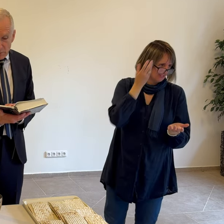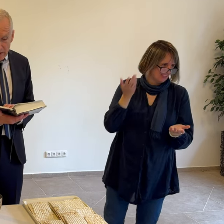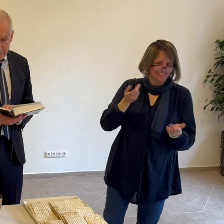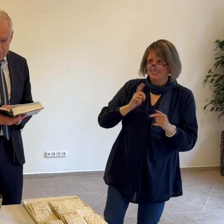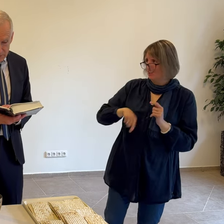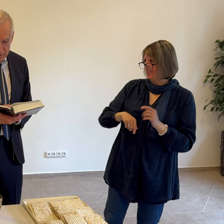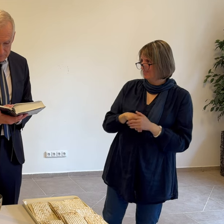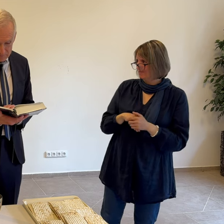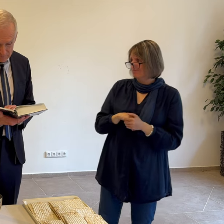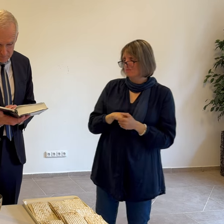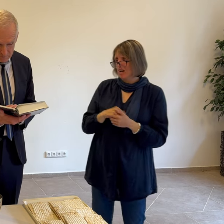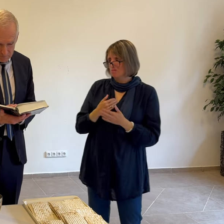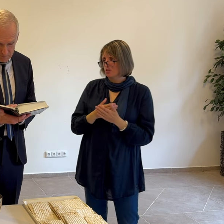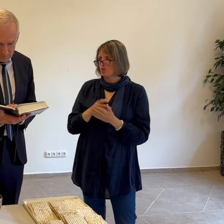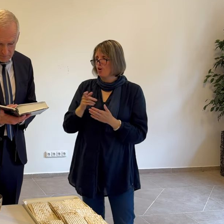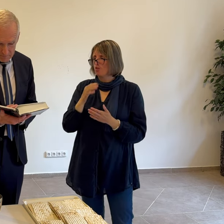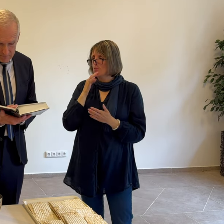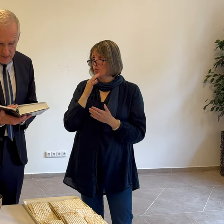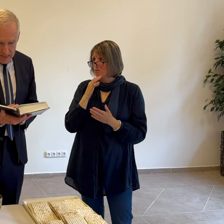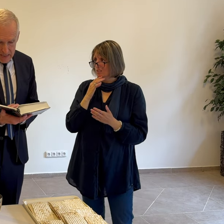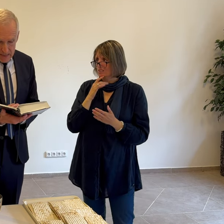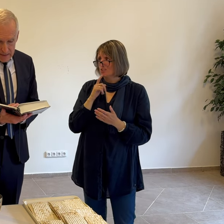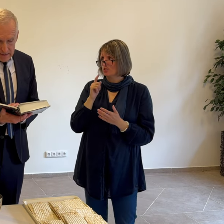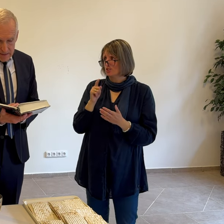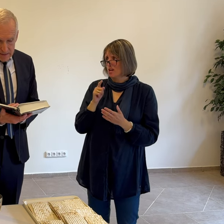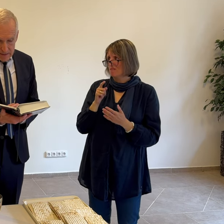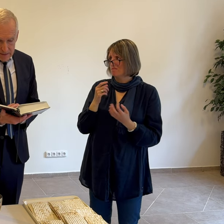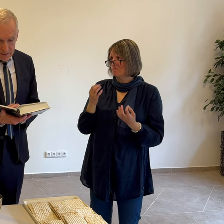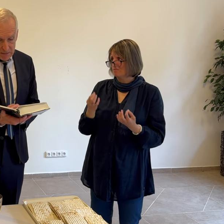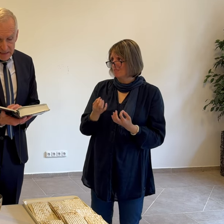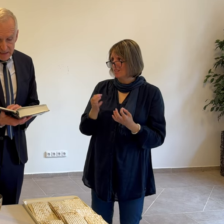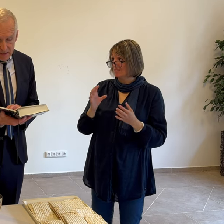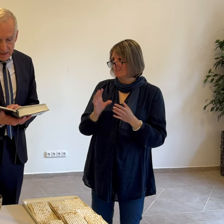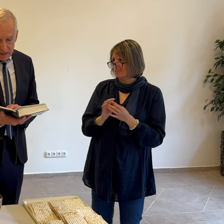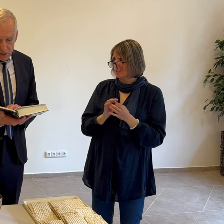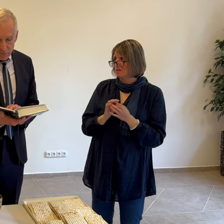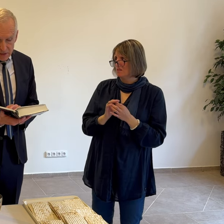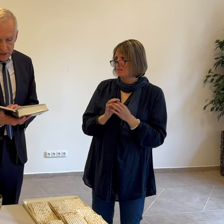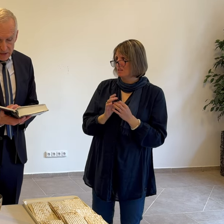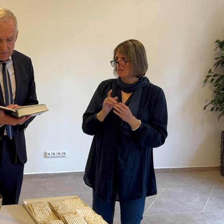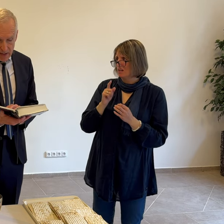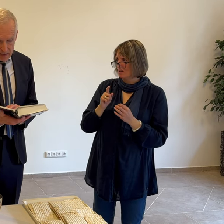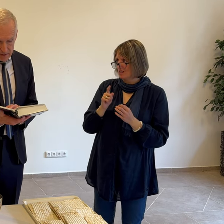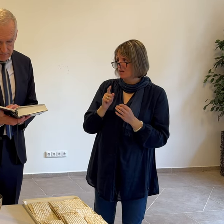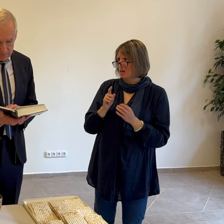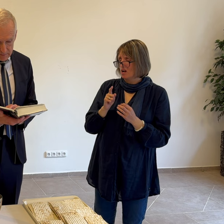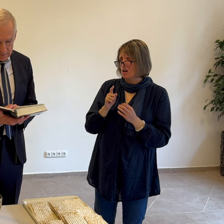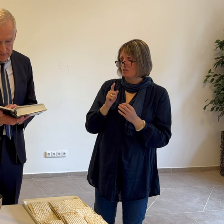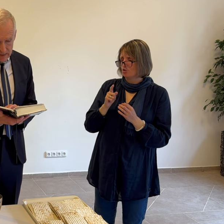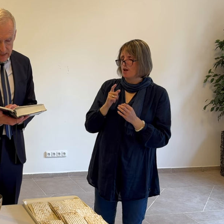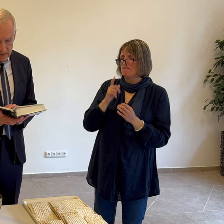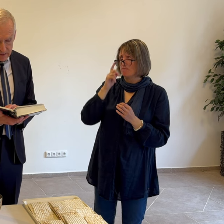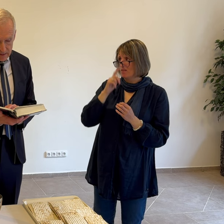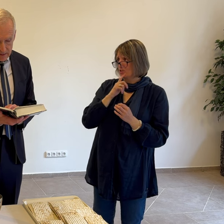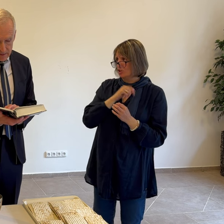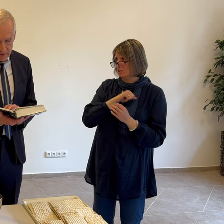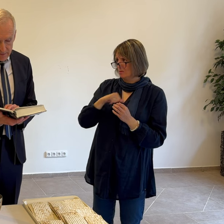Možná je to právě proto všimněte si je to večeře Páně